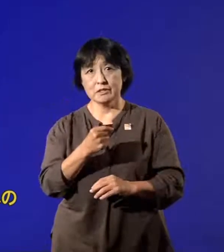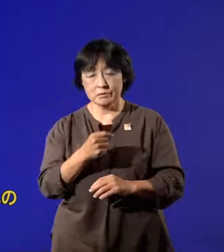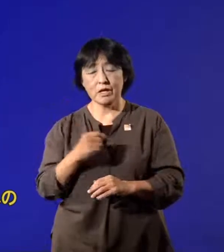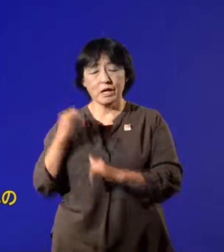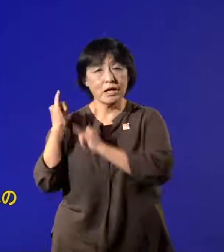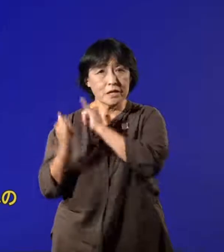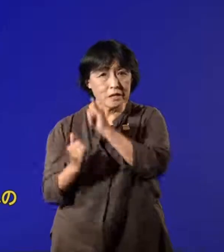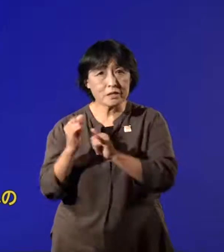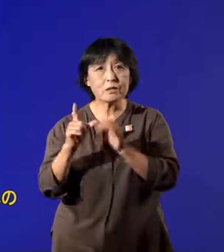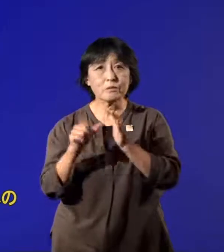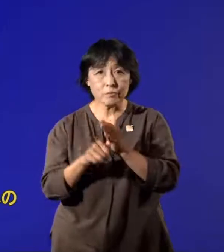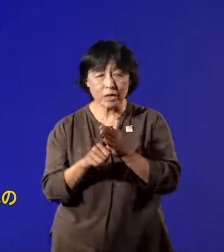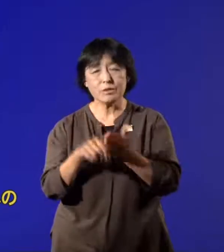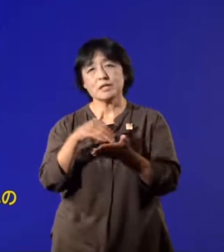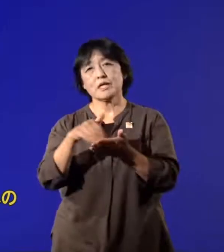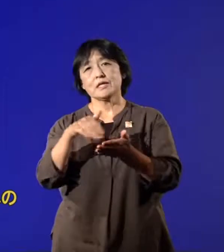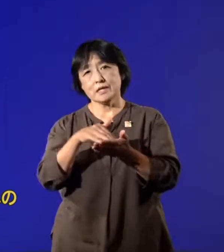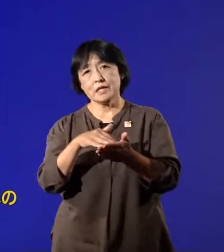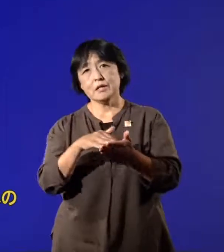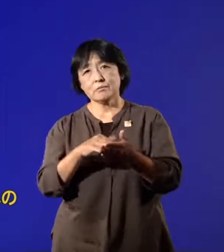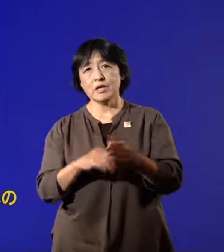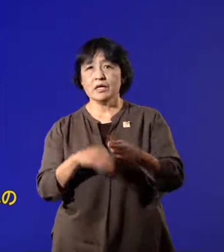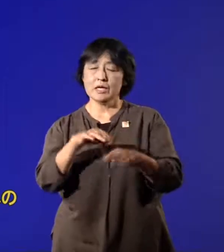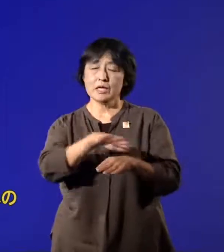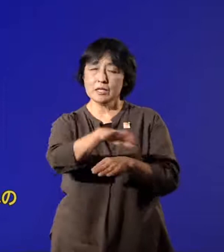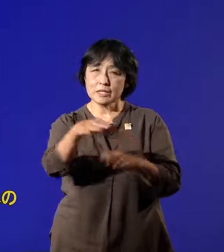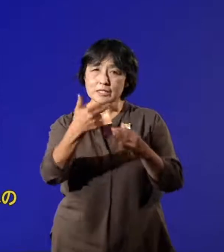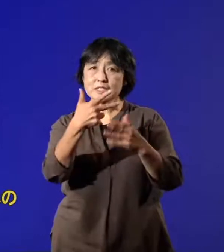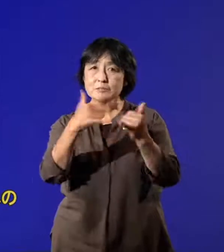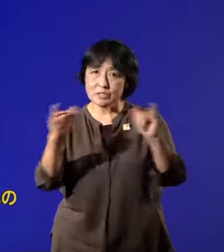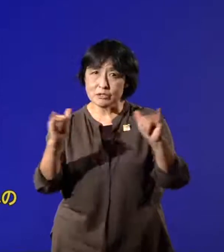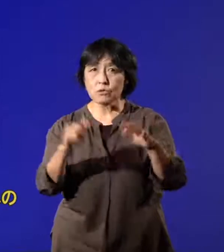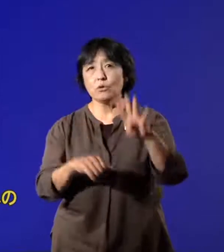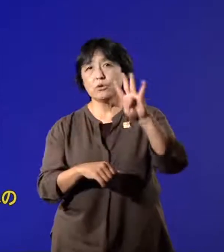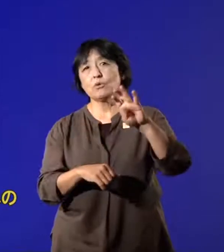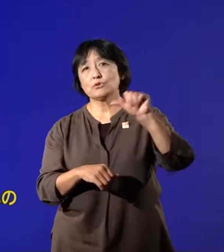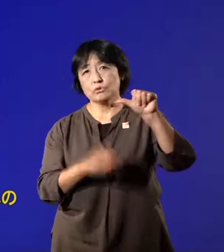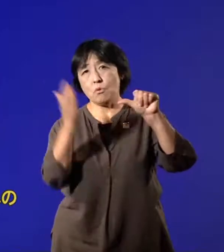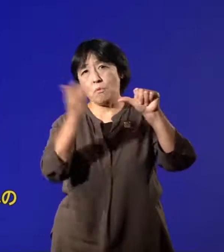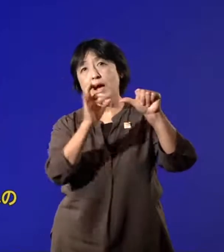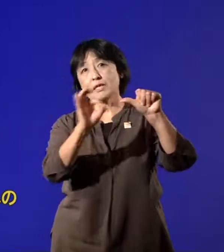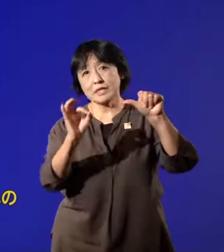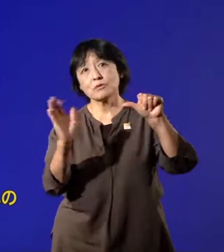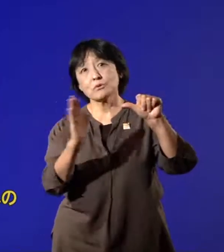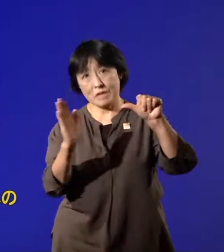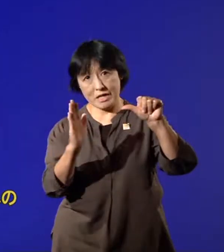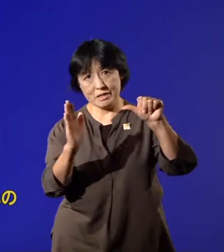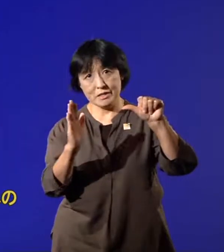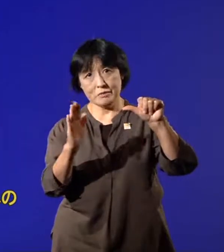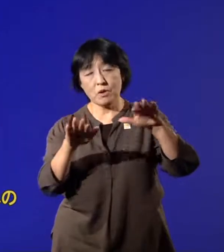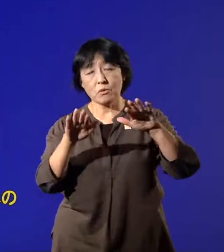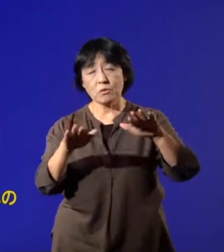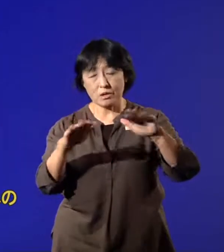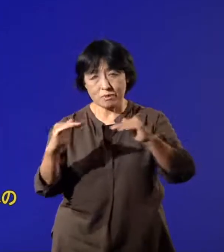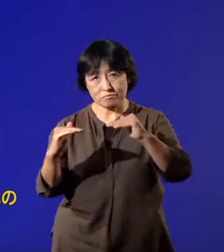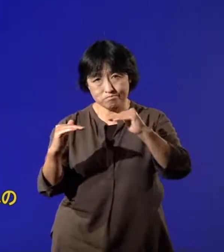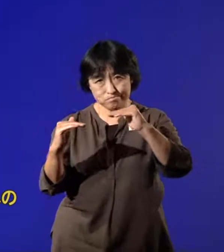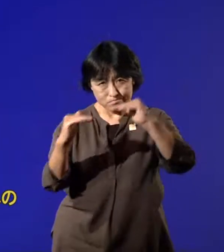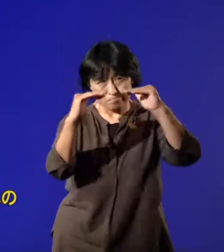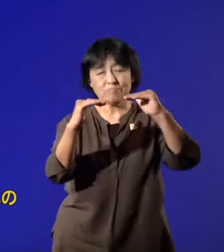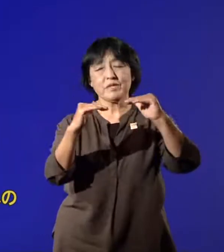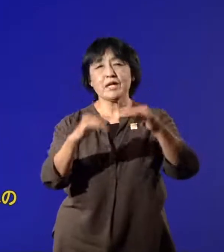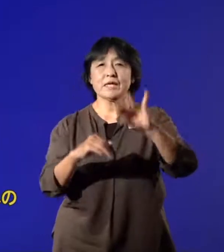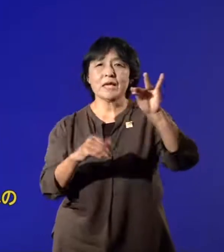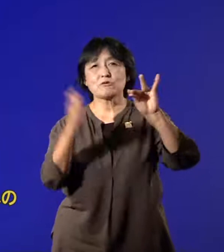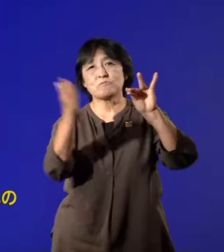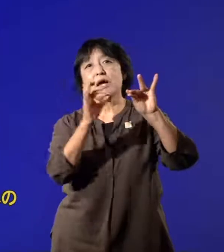と45% ぐらいの接種率ということでございますが、これを 100% を見込んで今回補正